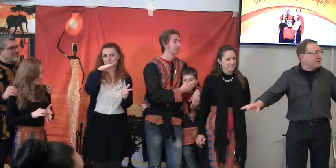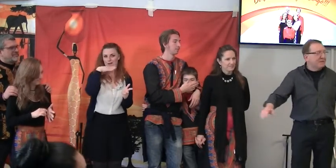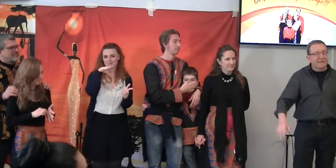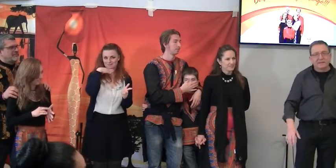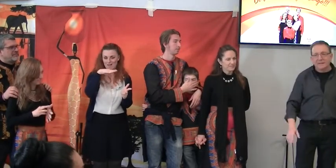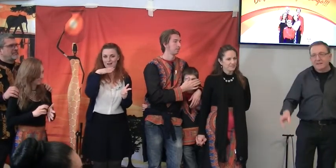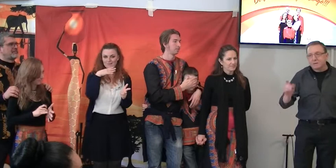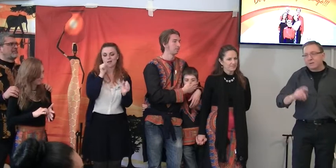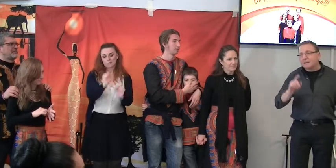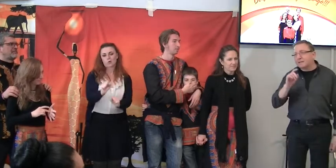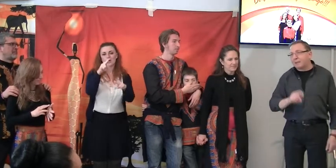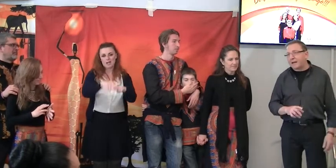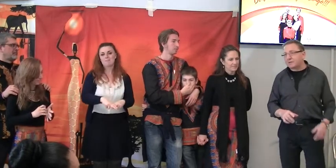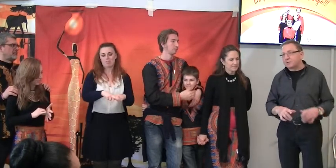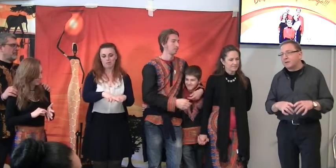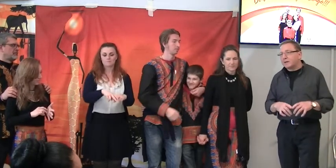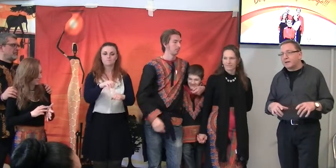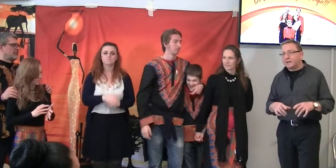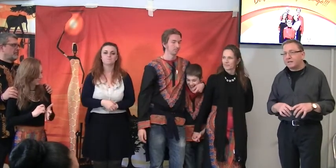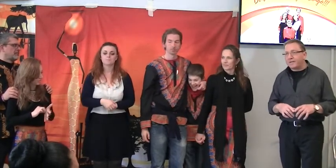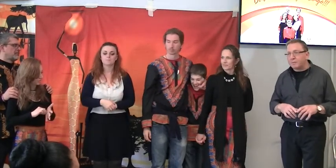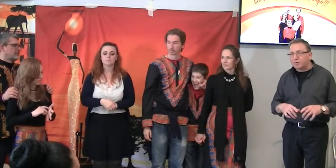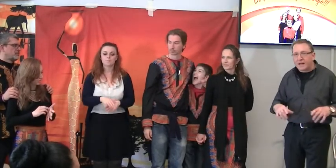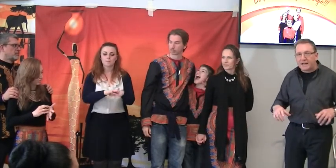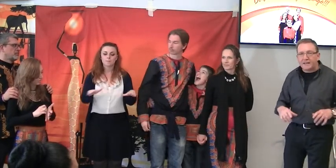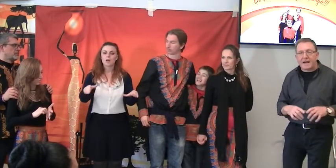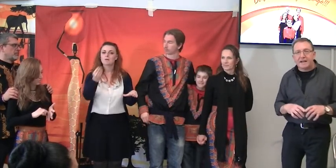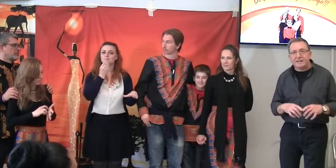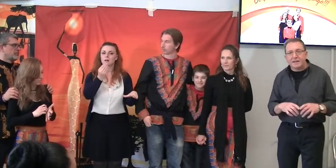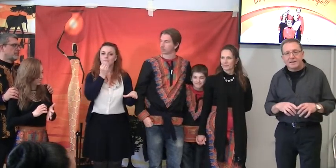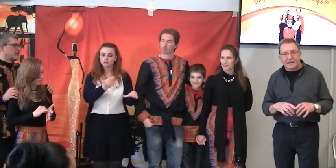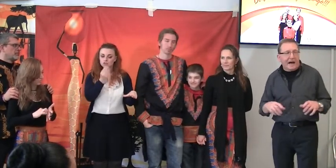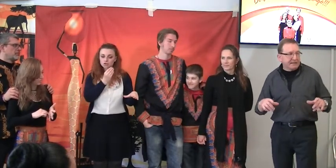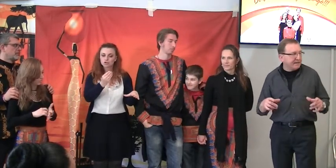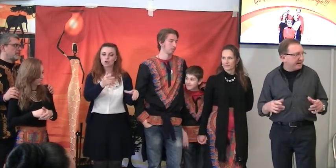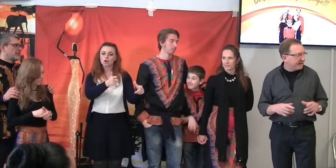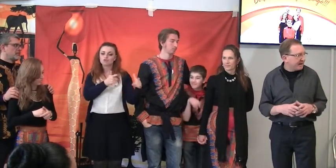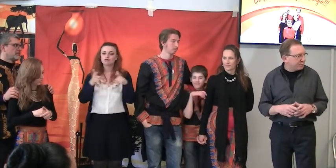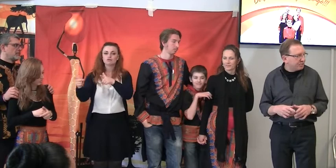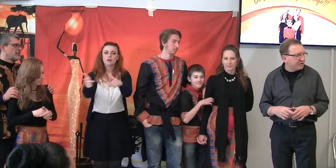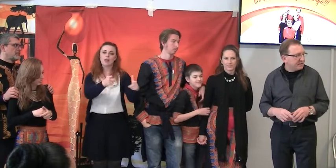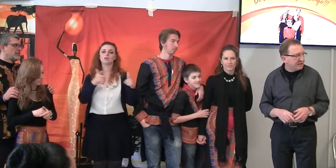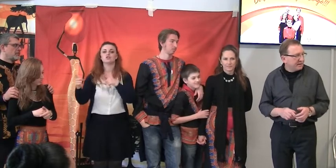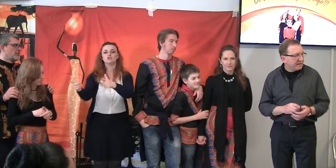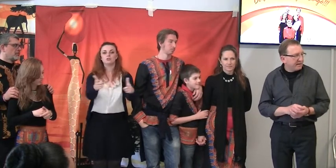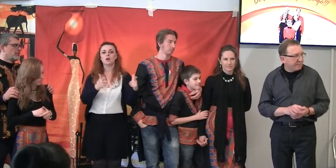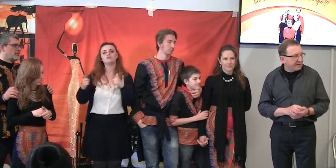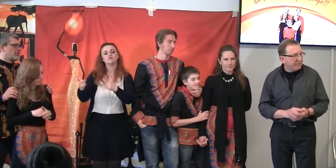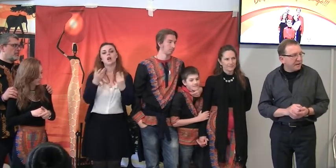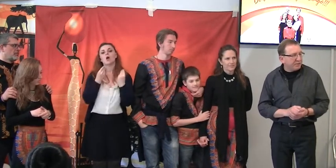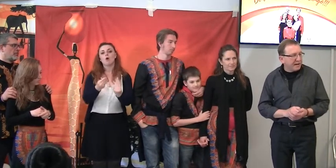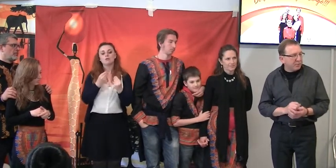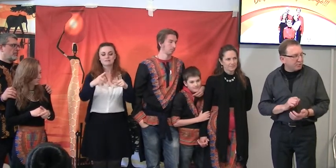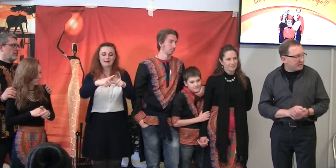pure tranquillamente. Durante il pranzo faremo girare dei cartoncini,